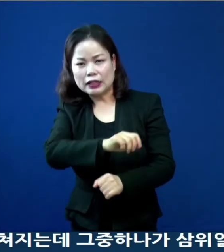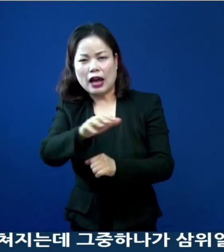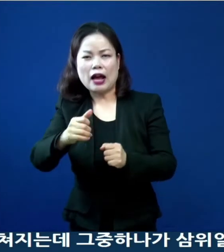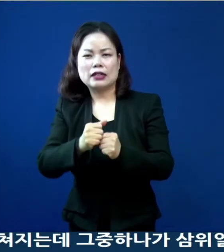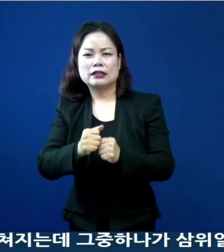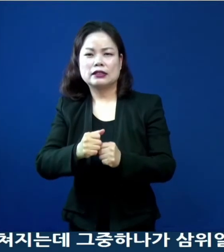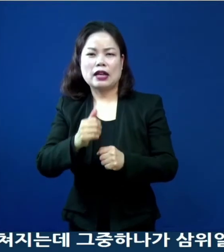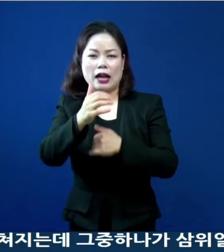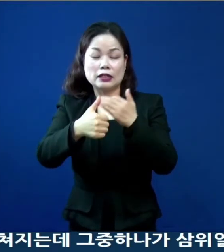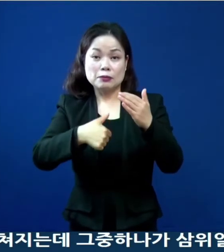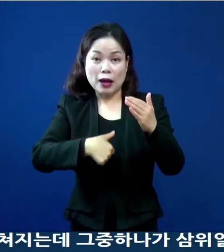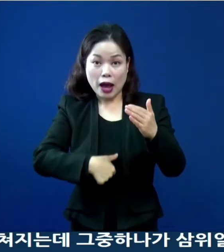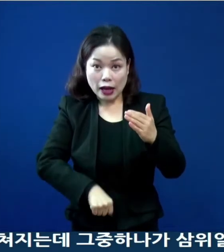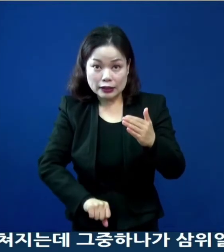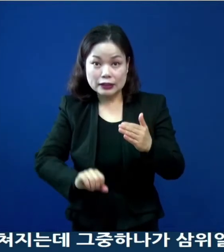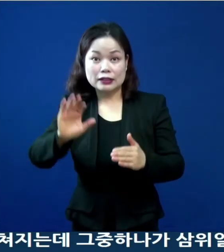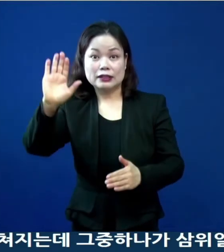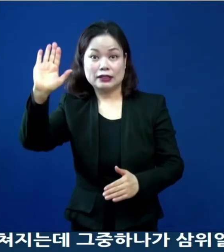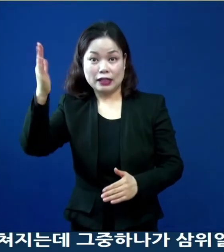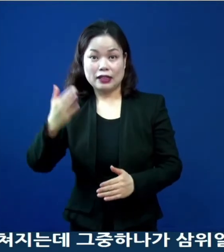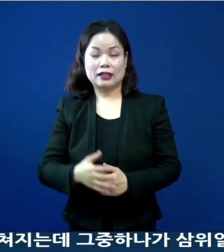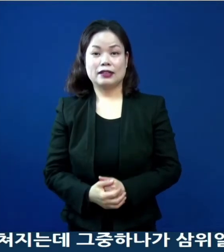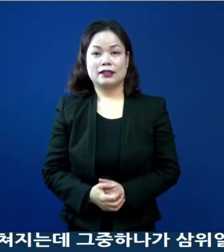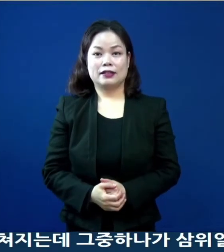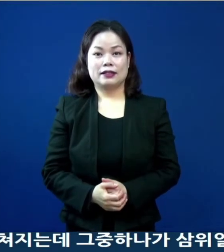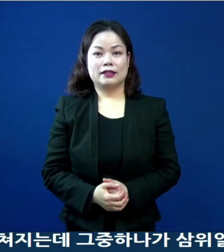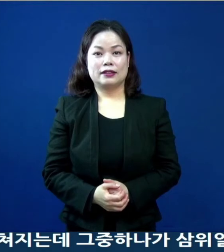하나님의 아들들이 되게 하려 하심이라.